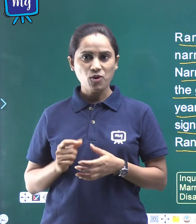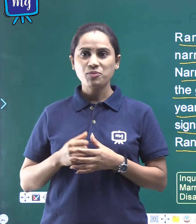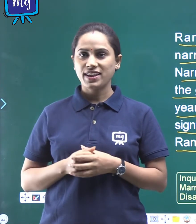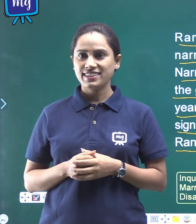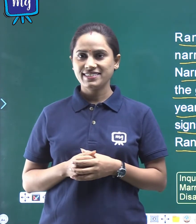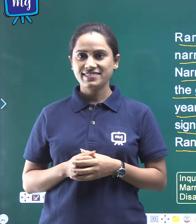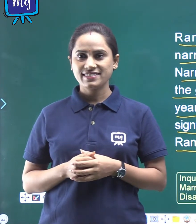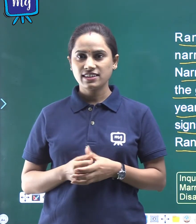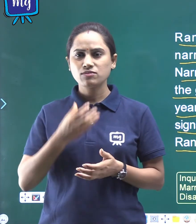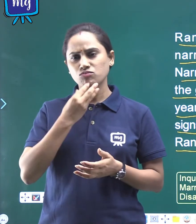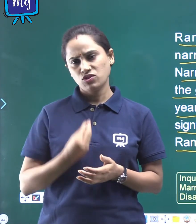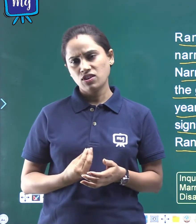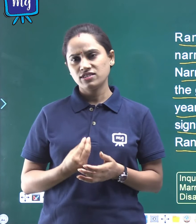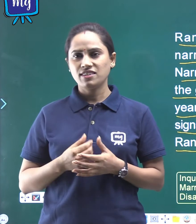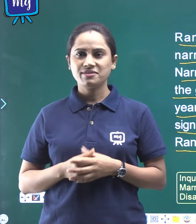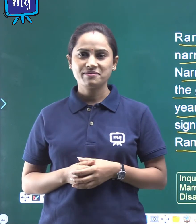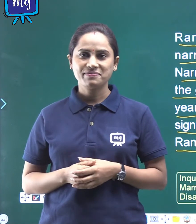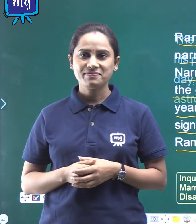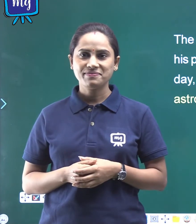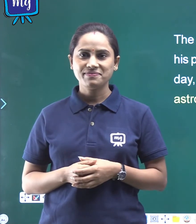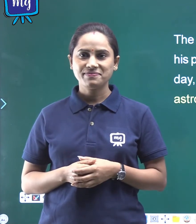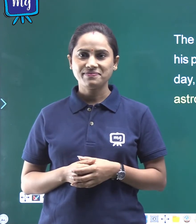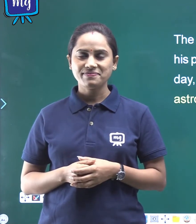disappointment, निराशा.